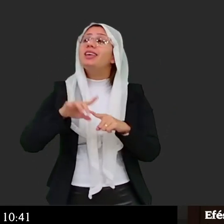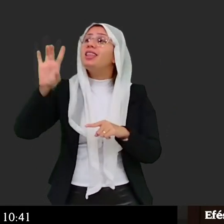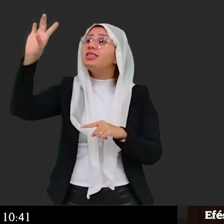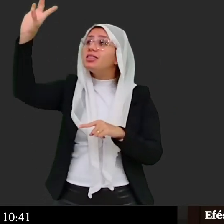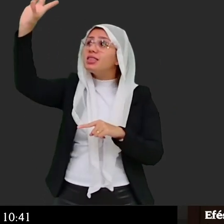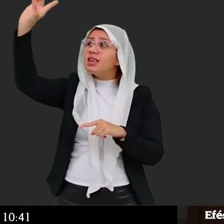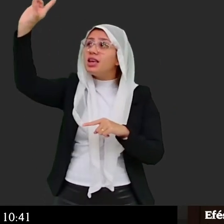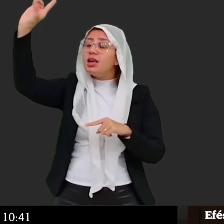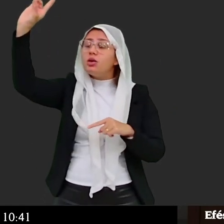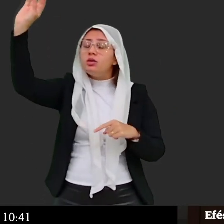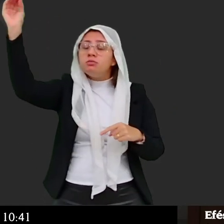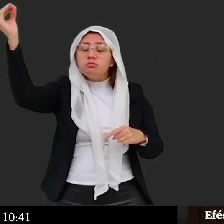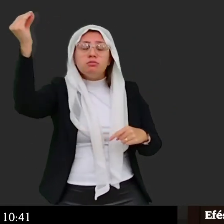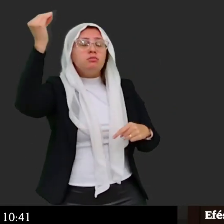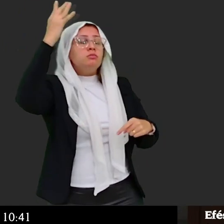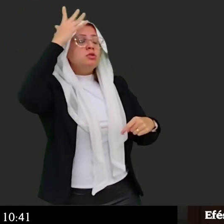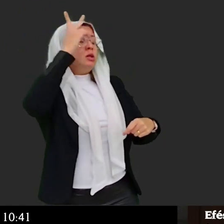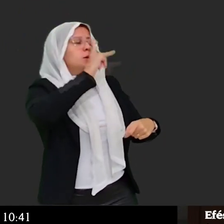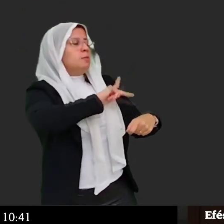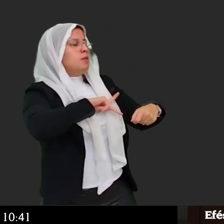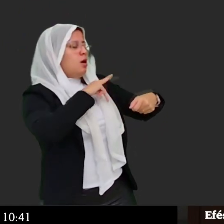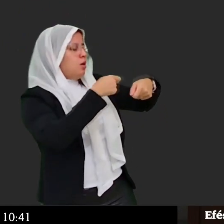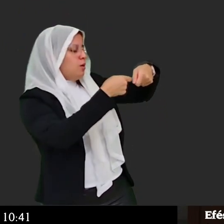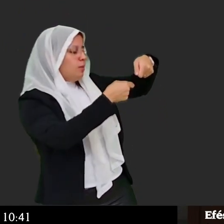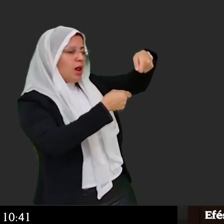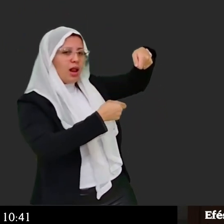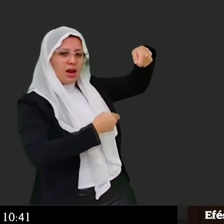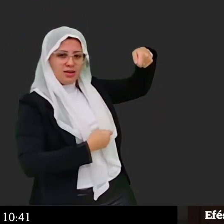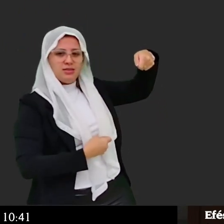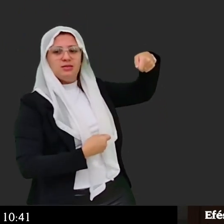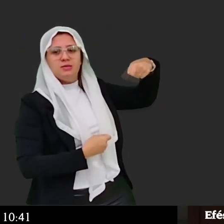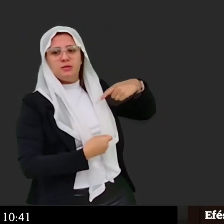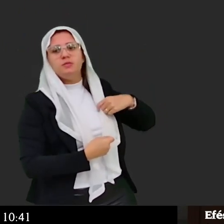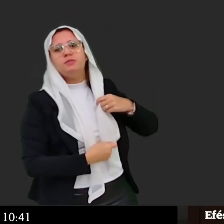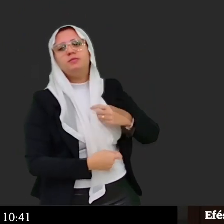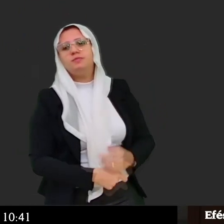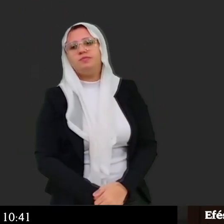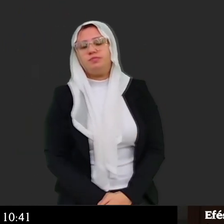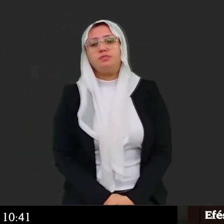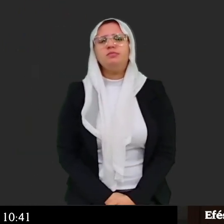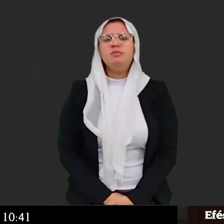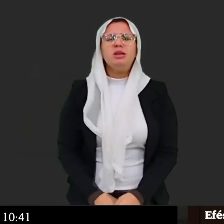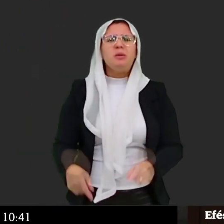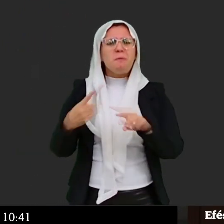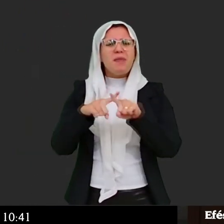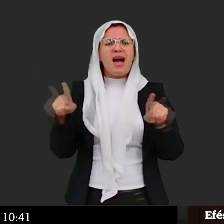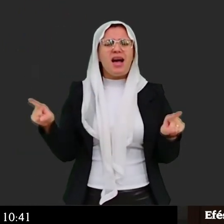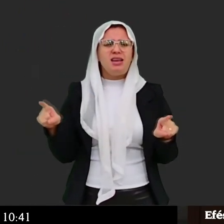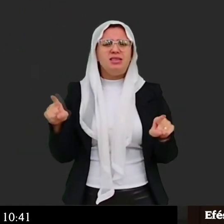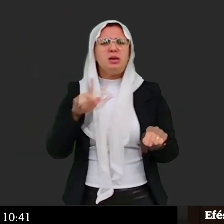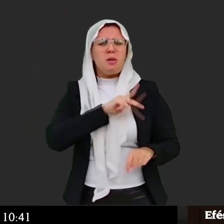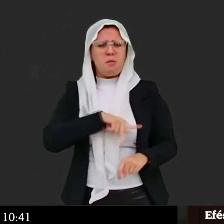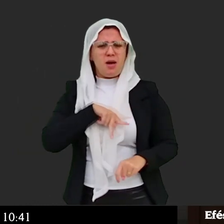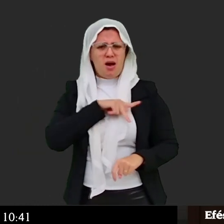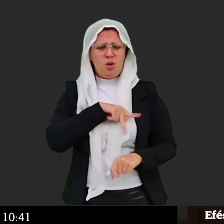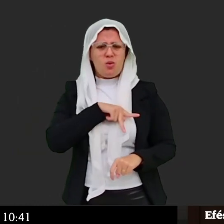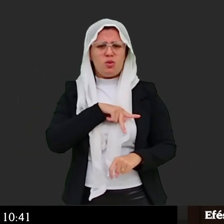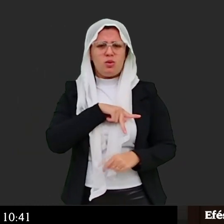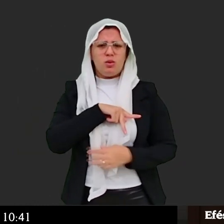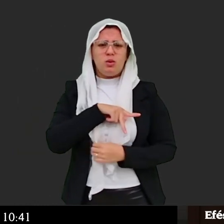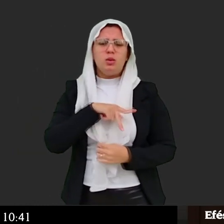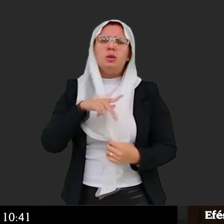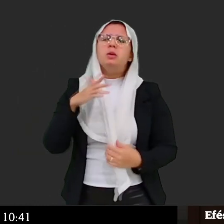apóstolo, que apresentou isso com rogo. Ele não pediu, ele rogou